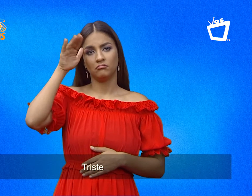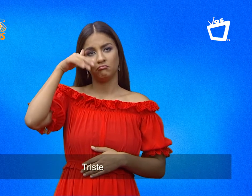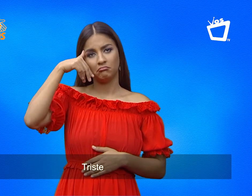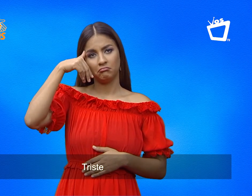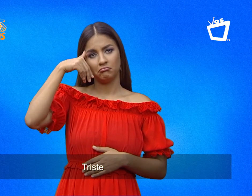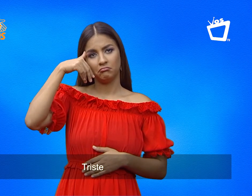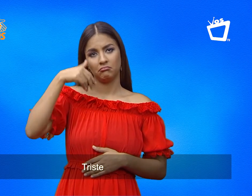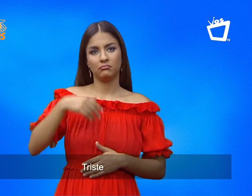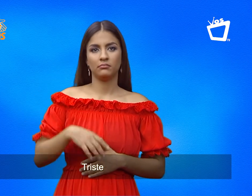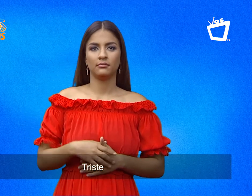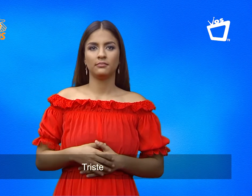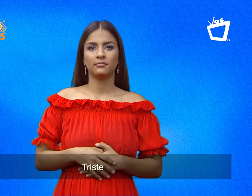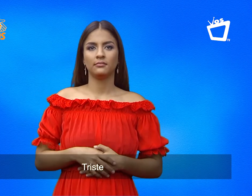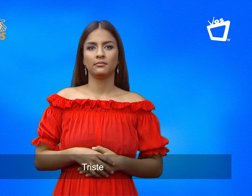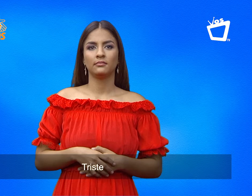y triste